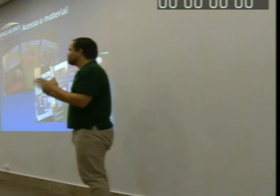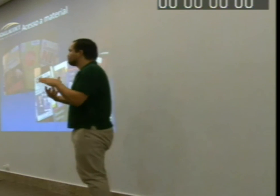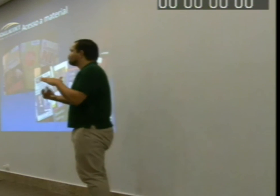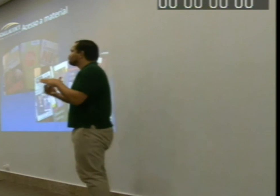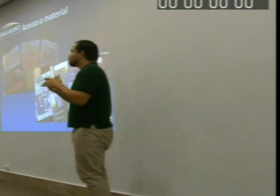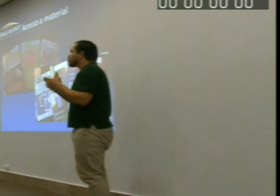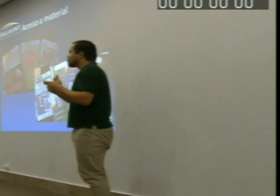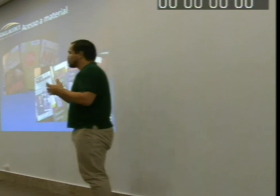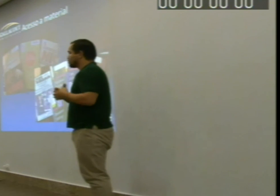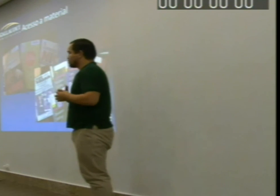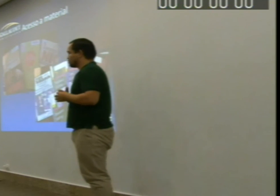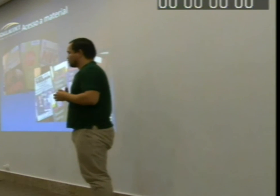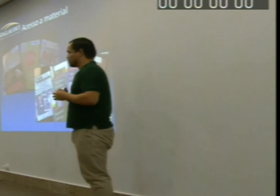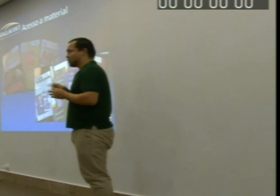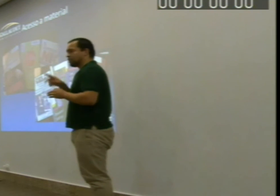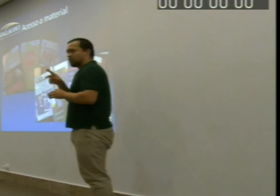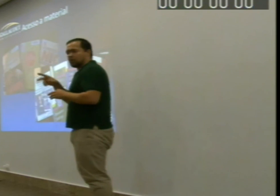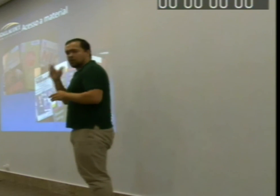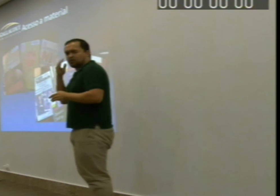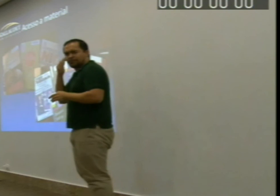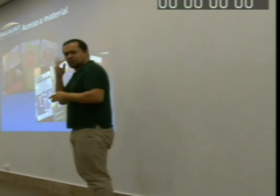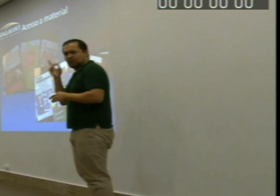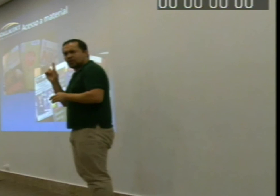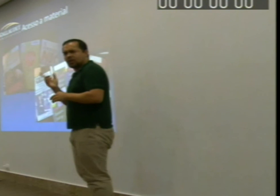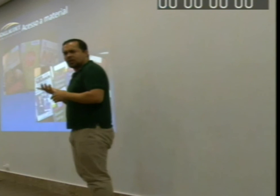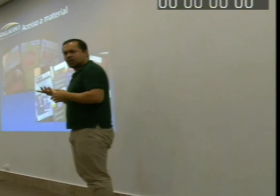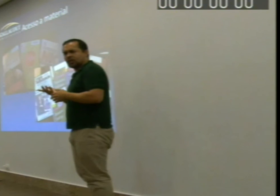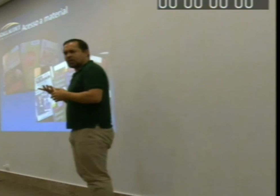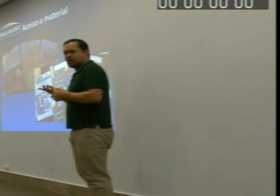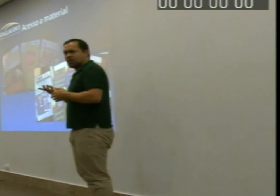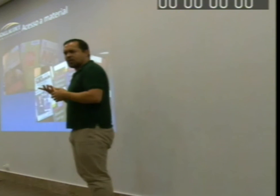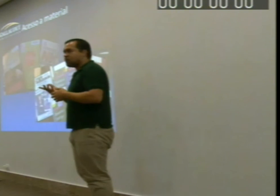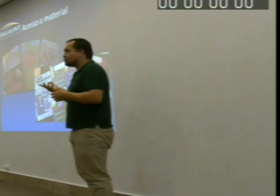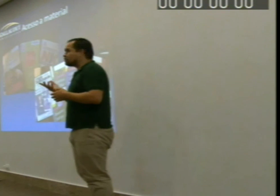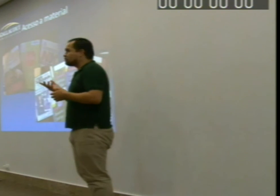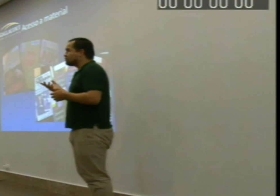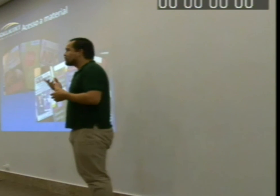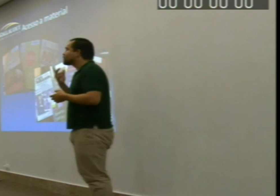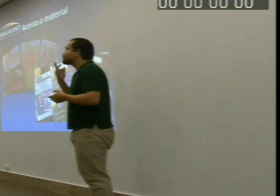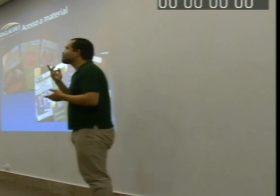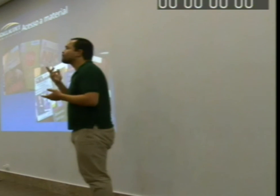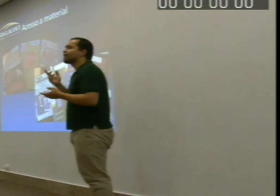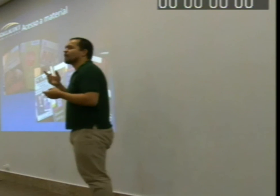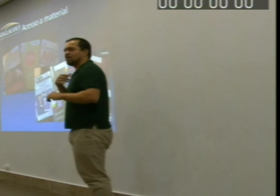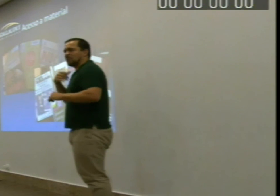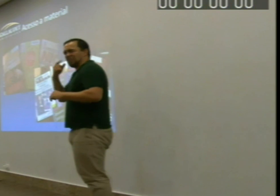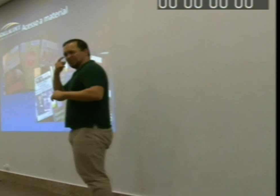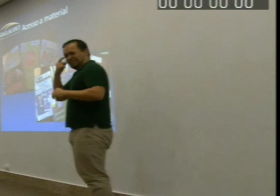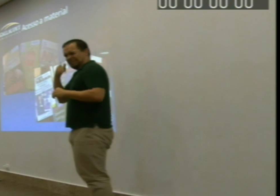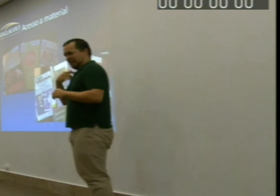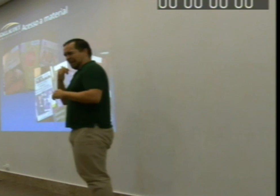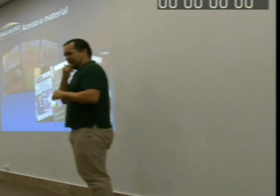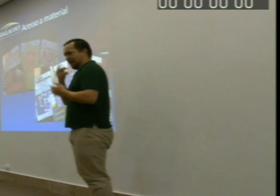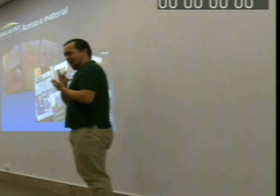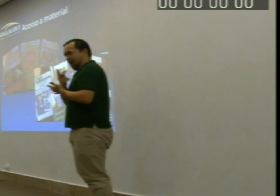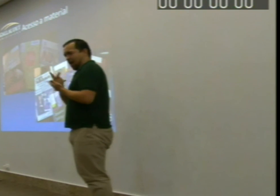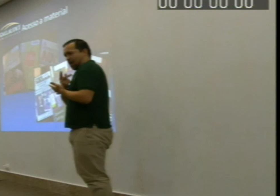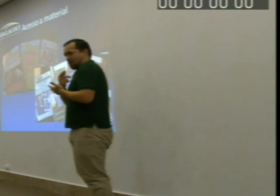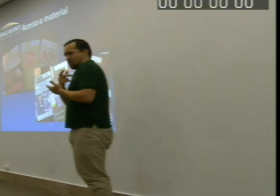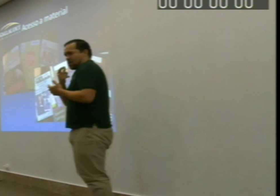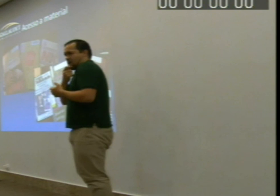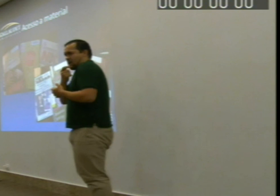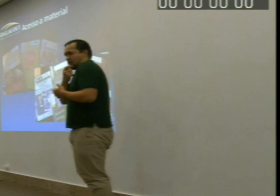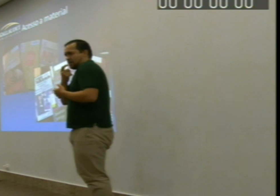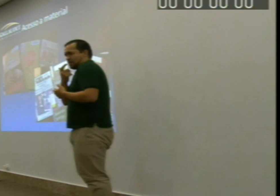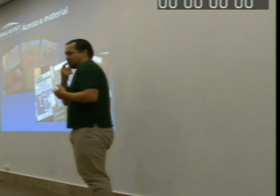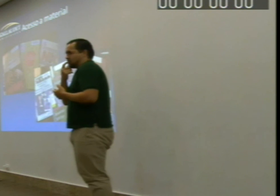poderia copiar professor não entendeu que que é isso falei eh eu pensei Ai